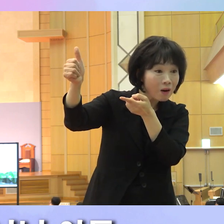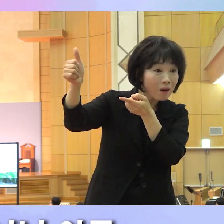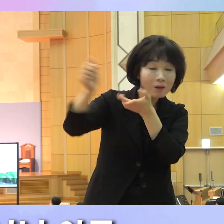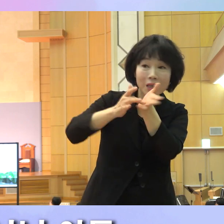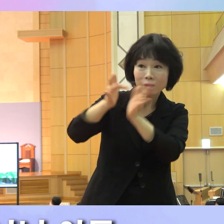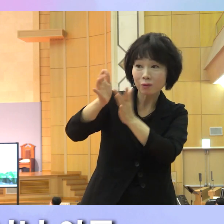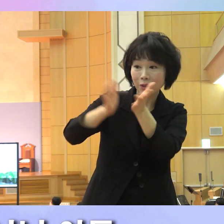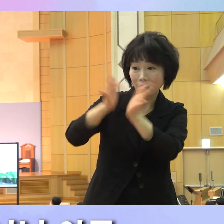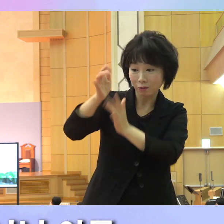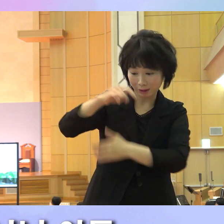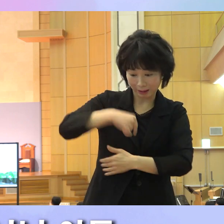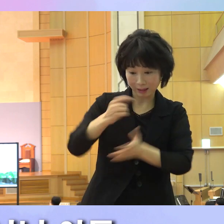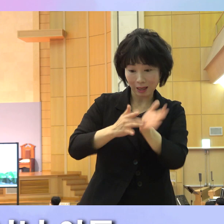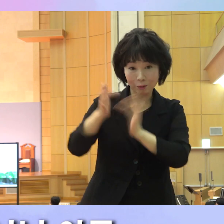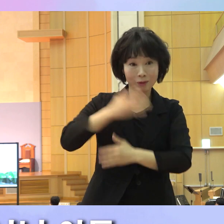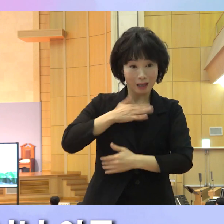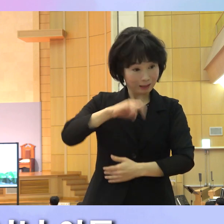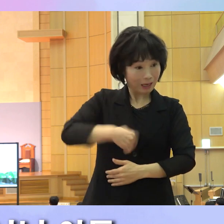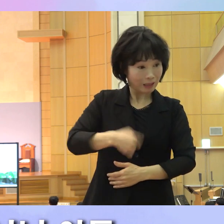자기가,